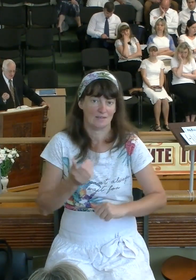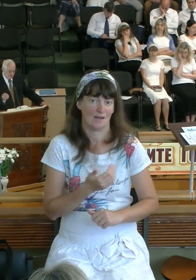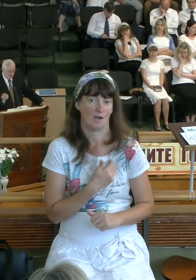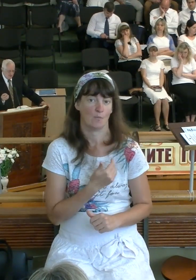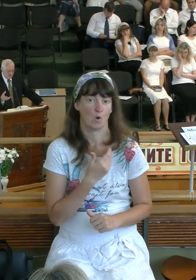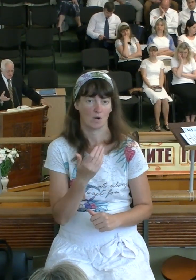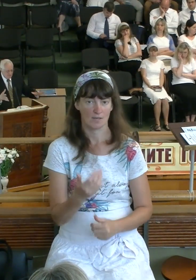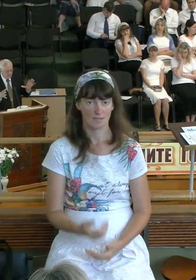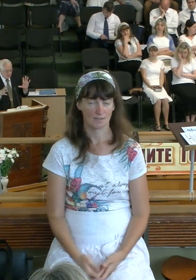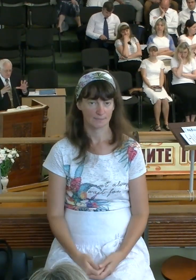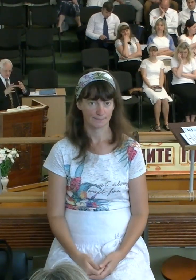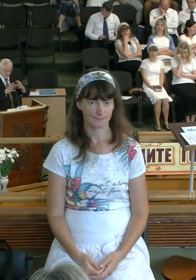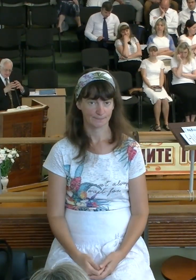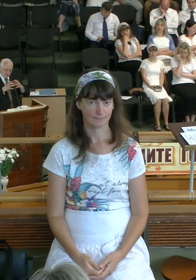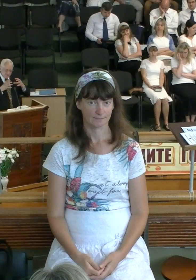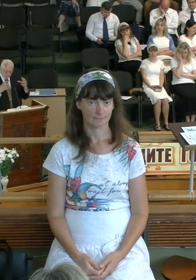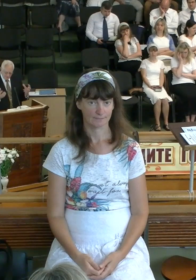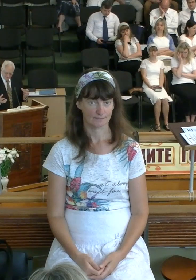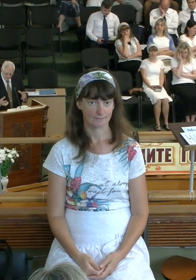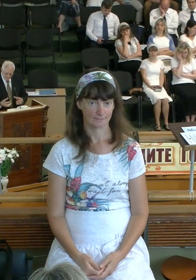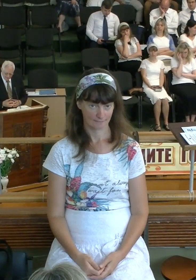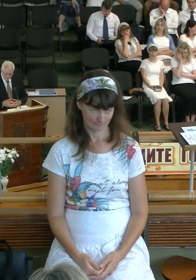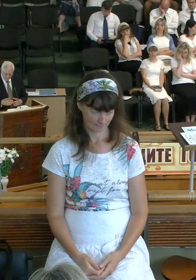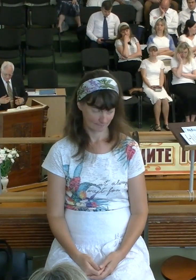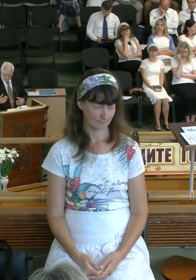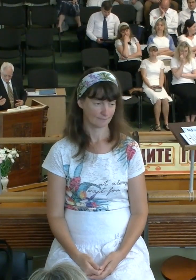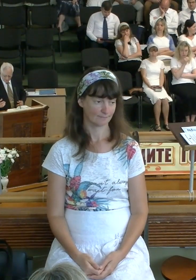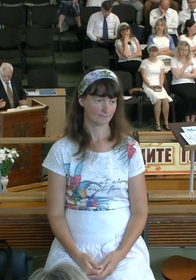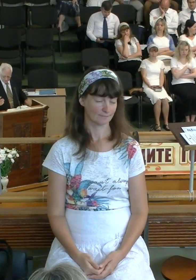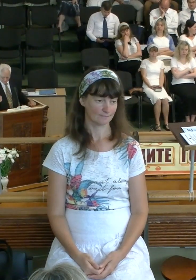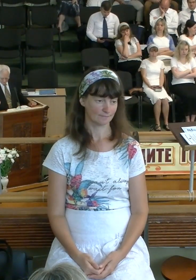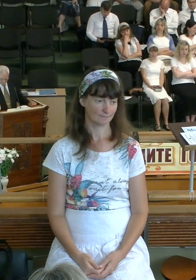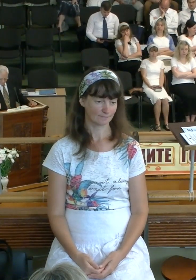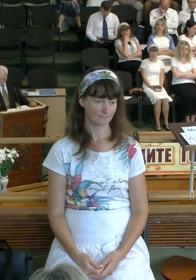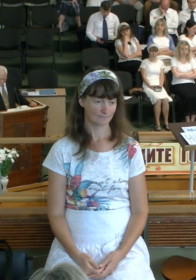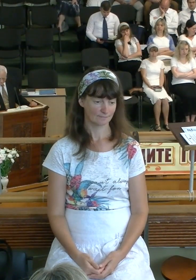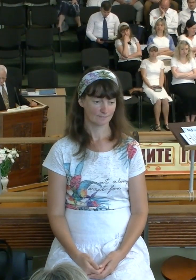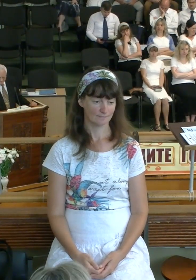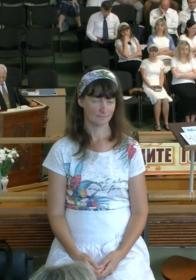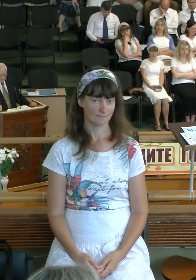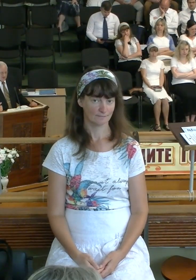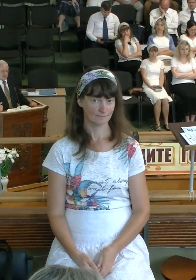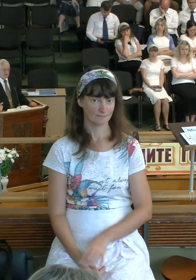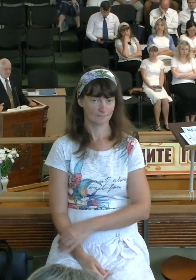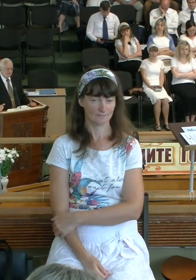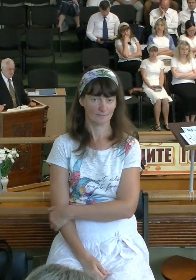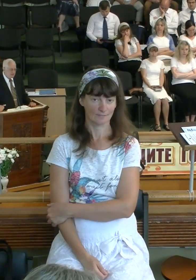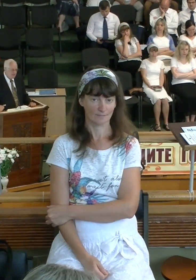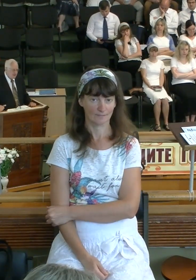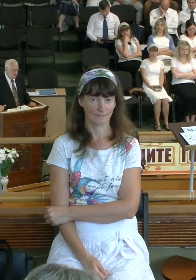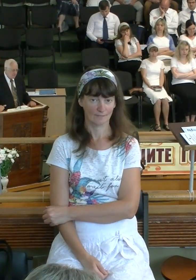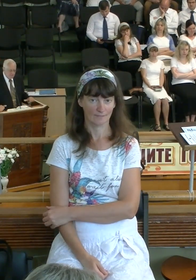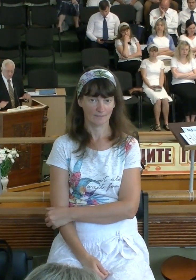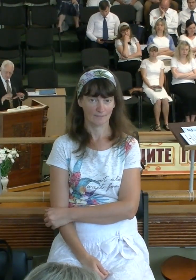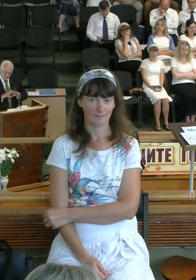похотях. То есть, где бы мы ни взяли, какой бы стих мы ни читали